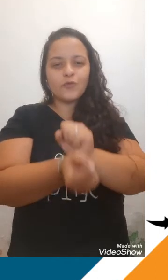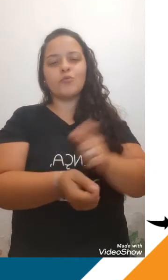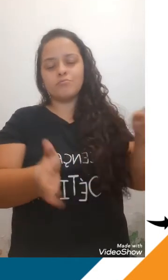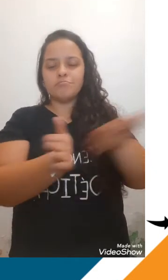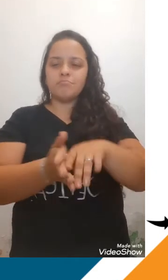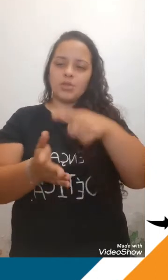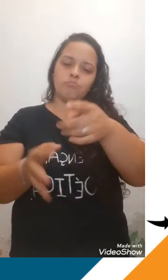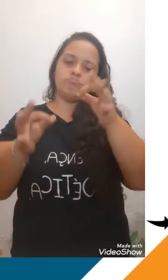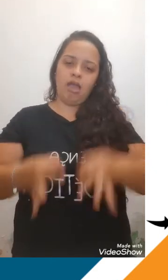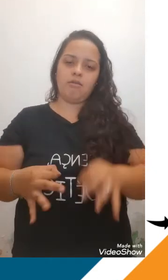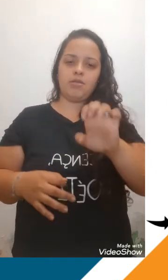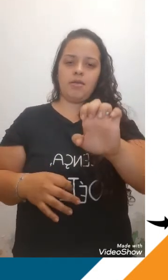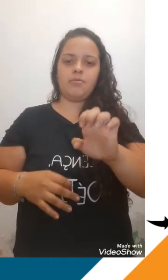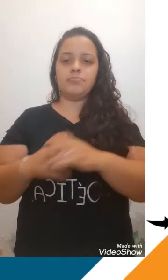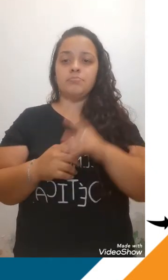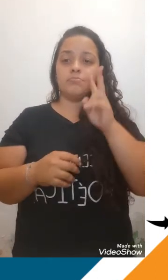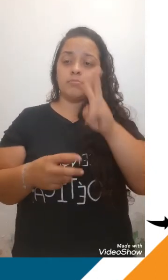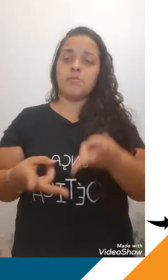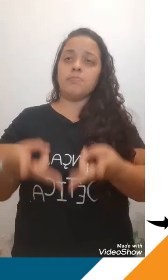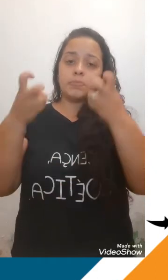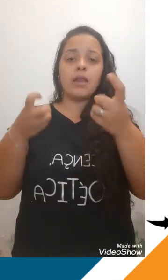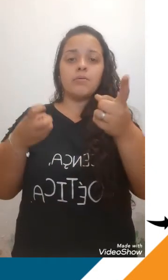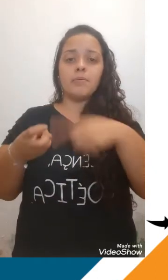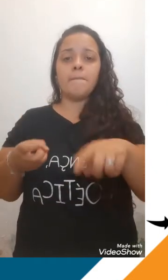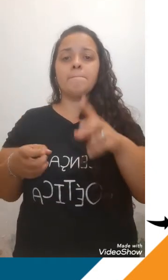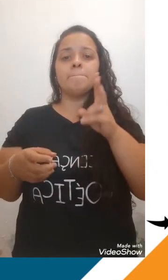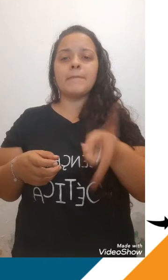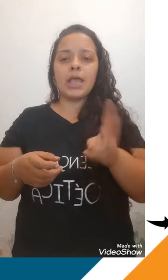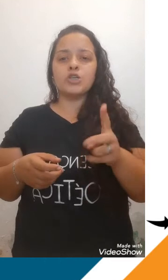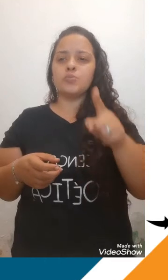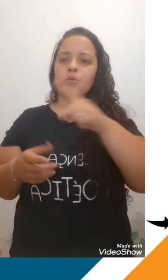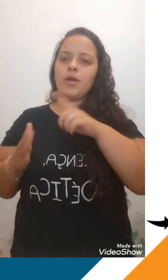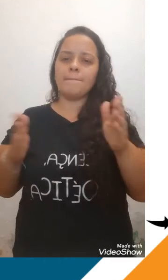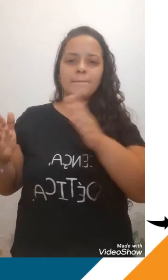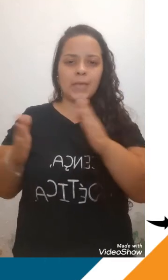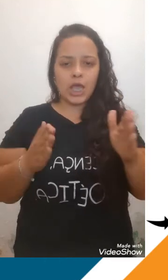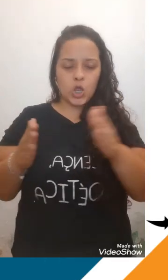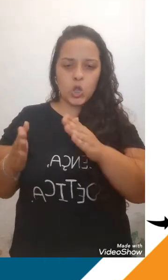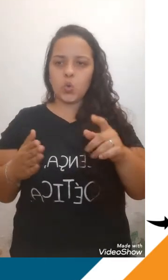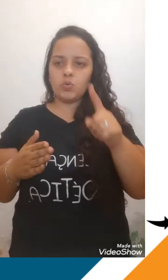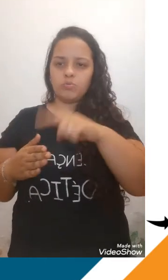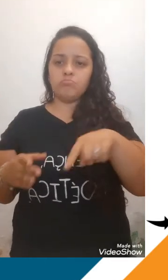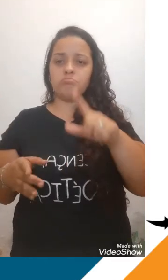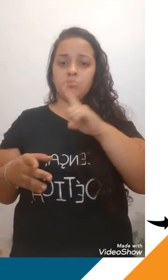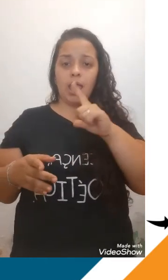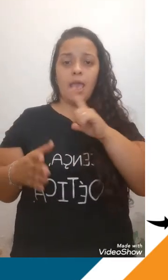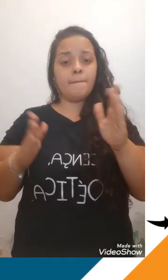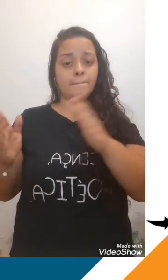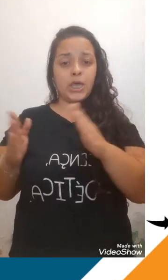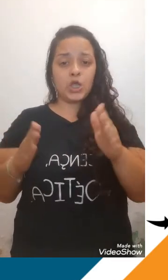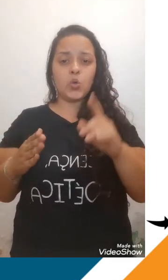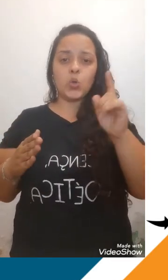letra E é a nossa alternativa correta. Repare que, por mais que esse período regencial possa ter